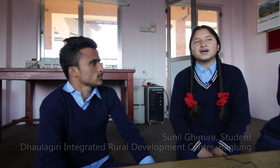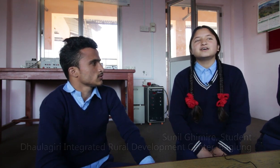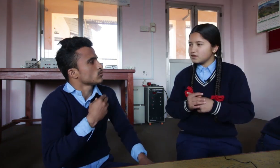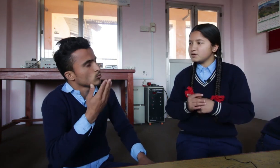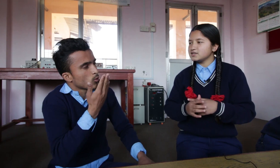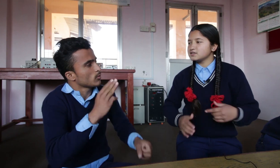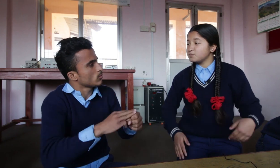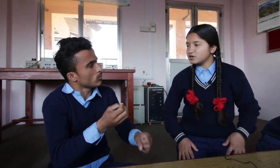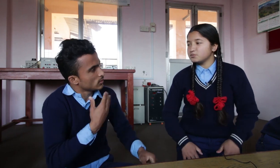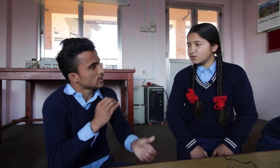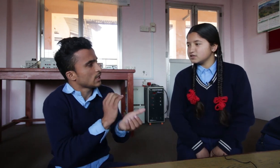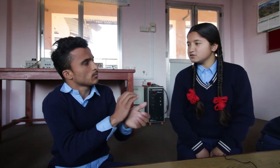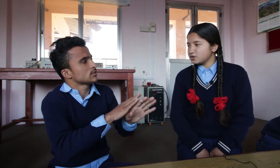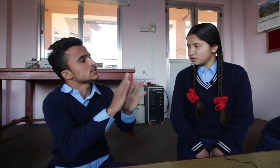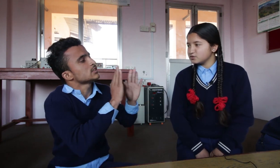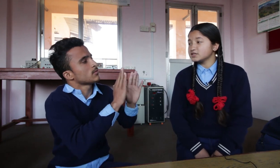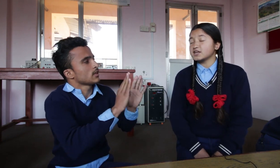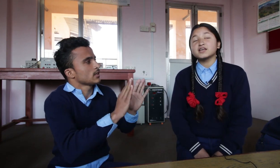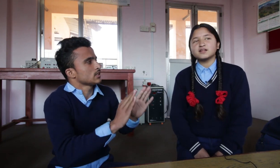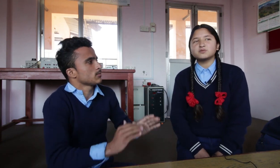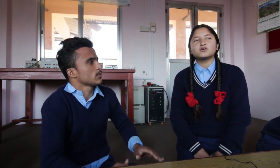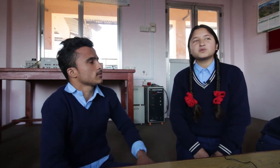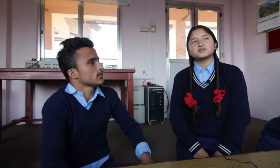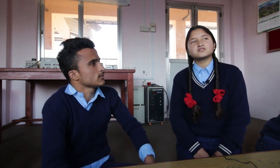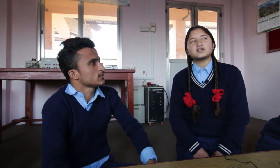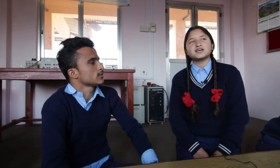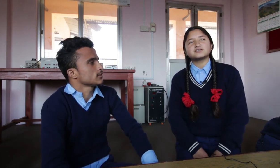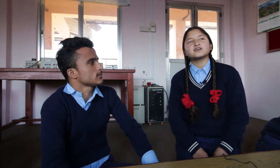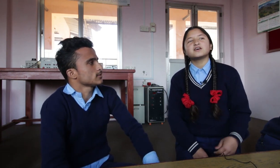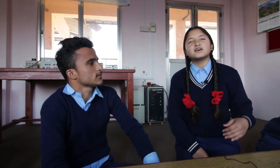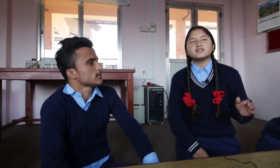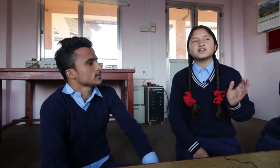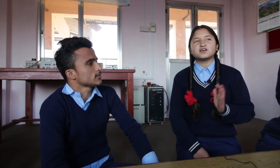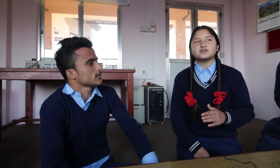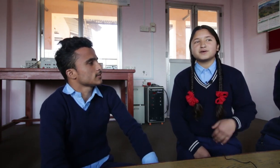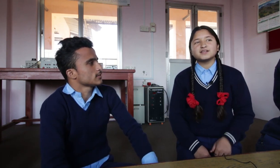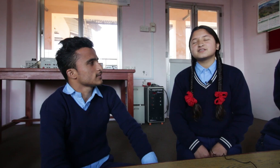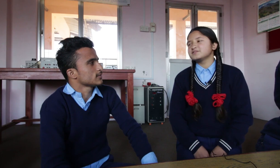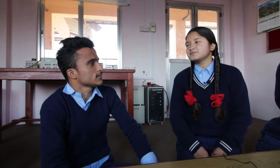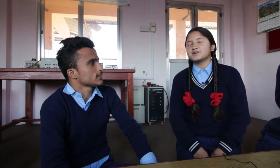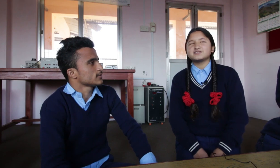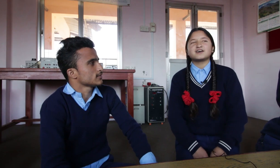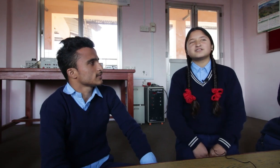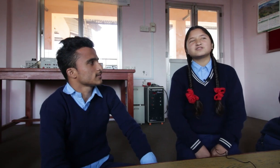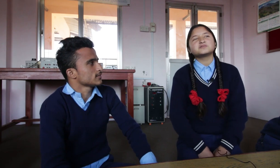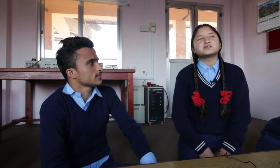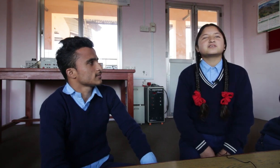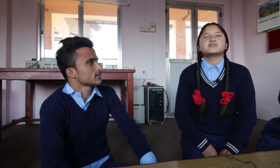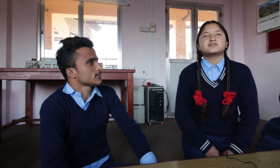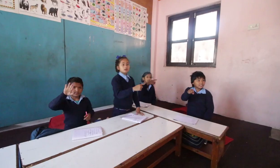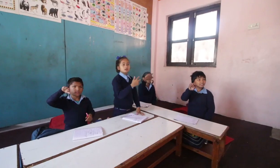सक्छु होला मलाई चाहिँ पढ्ने मौका दिनुभयो धेरै हेल्प गर्नुभयो त्यसको लागि चाहिँ धेरै धन्यवाद भन्न